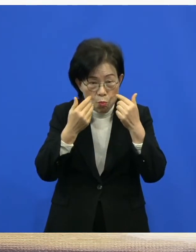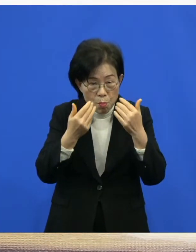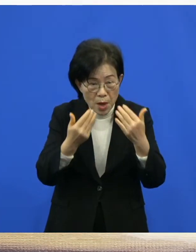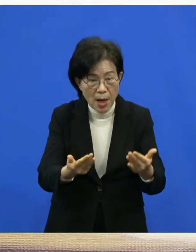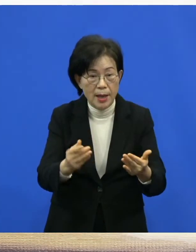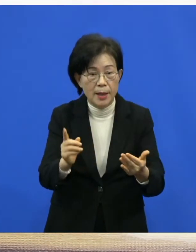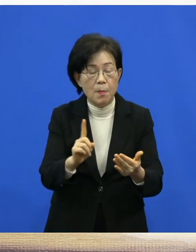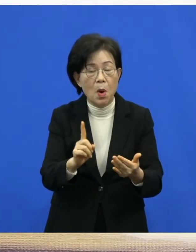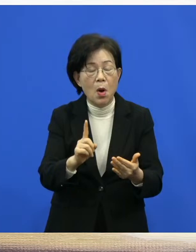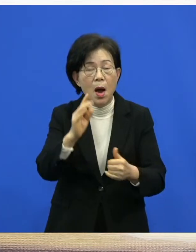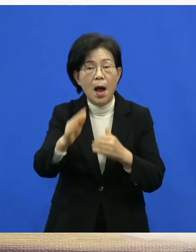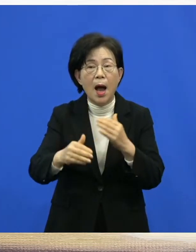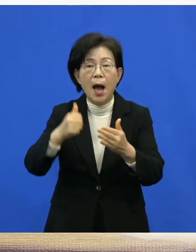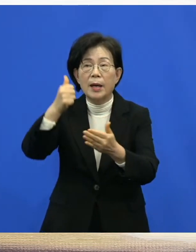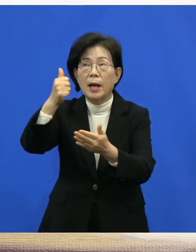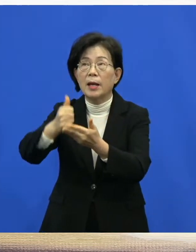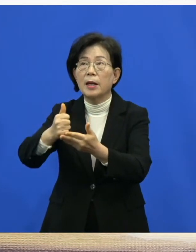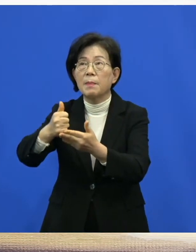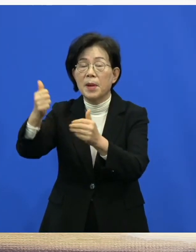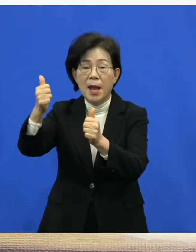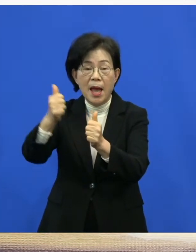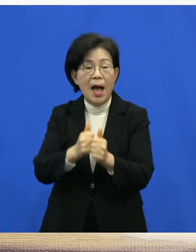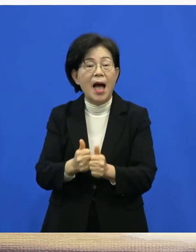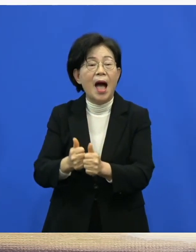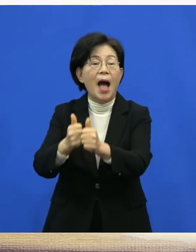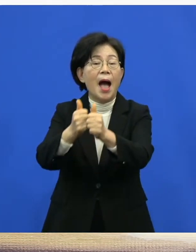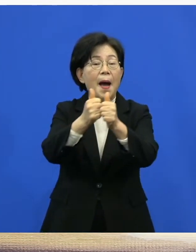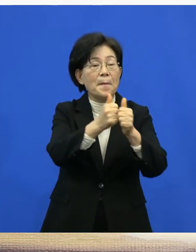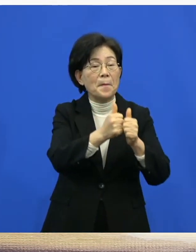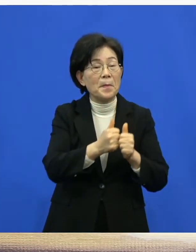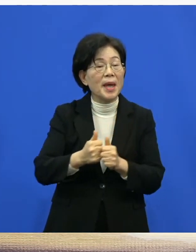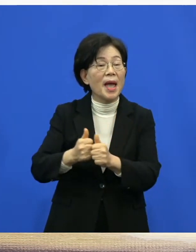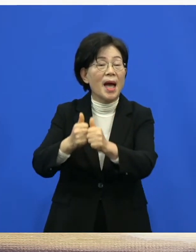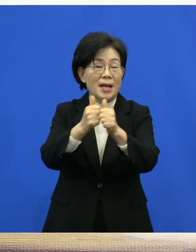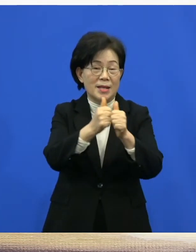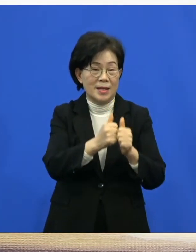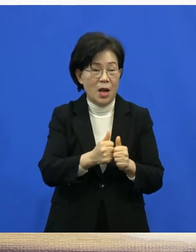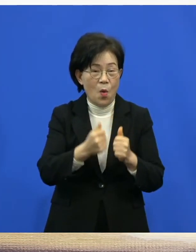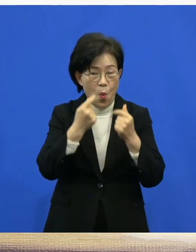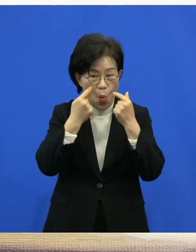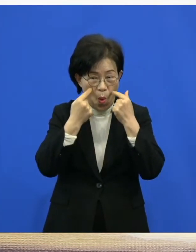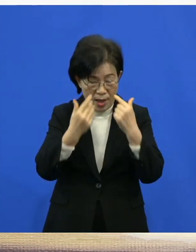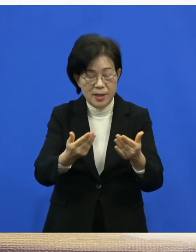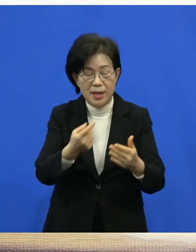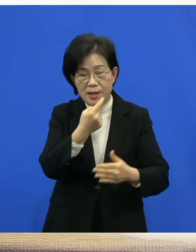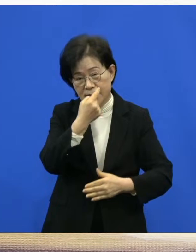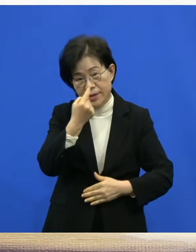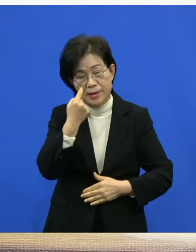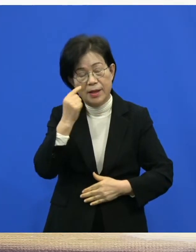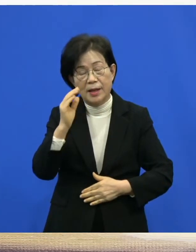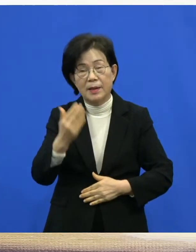수 있었던 것은 하나님이 나와 함께 하신다는 것에는 흔들림이 없습니다.